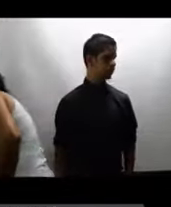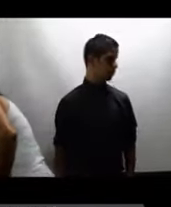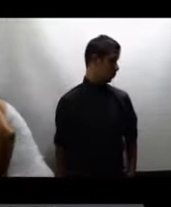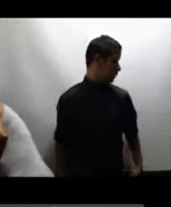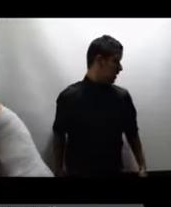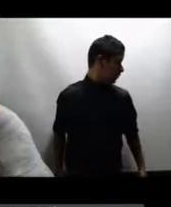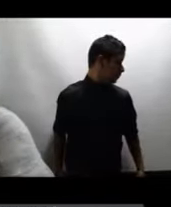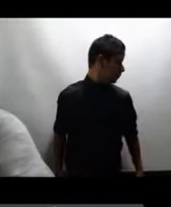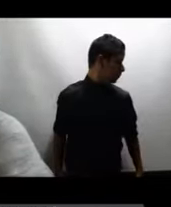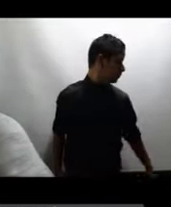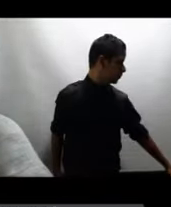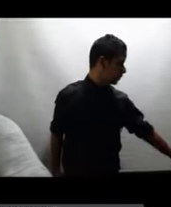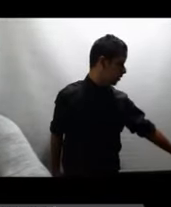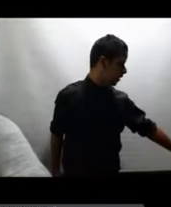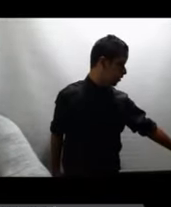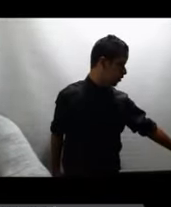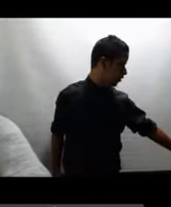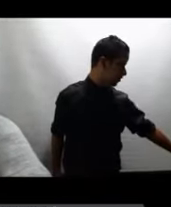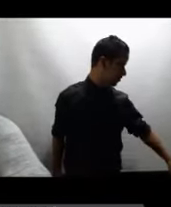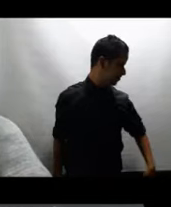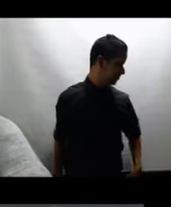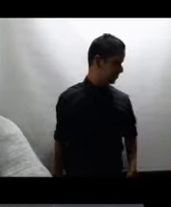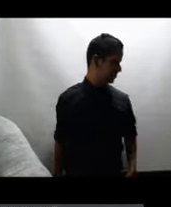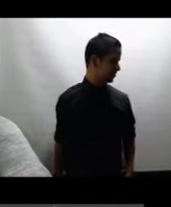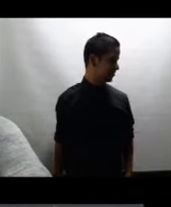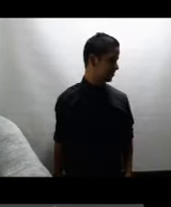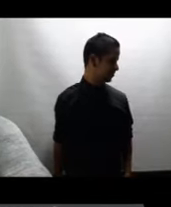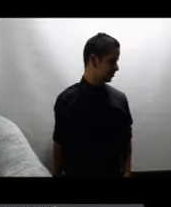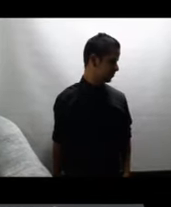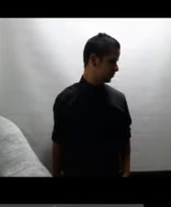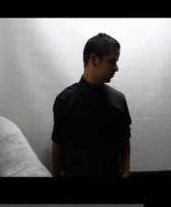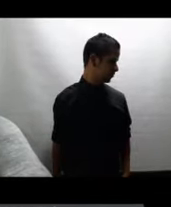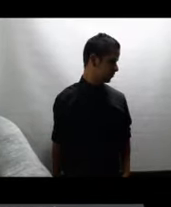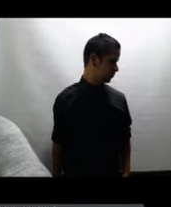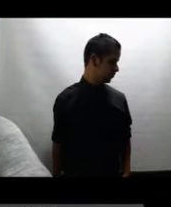Canal 31.4. Y para el mundo,